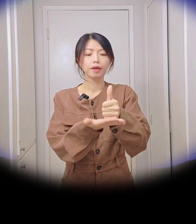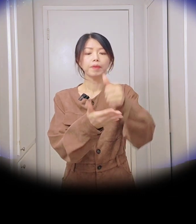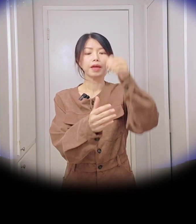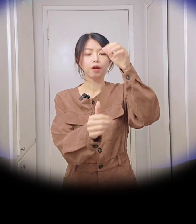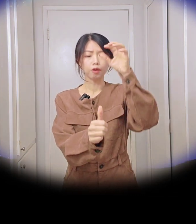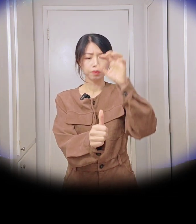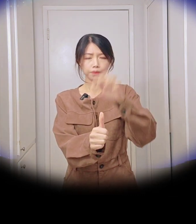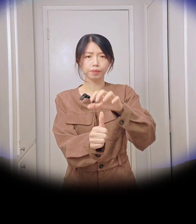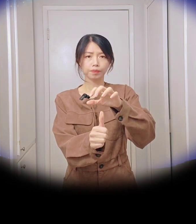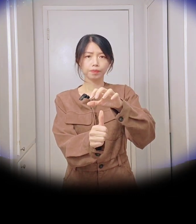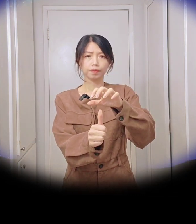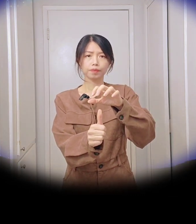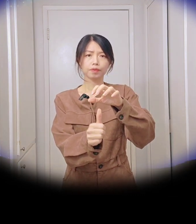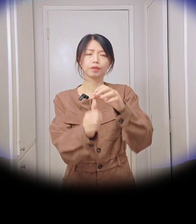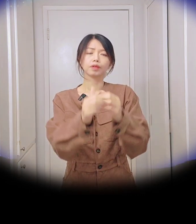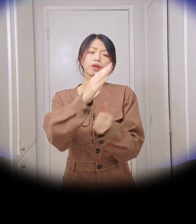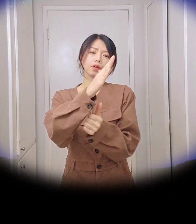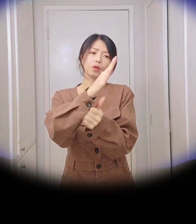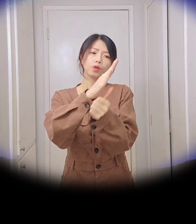죄에 매여